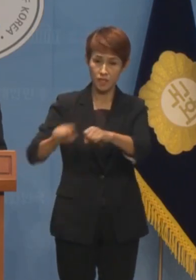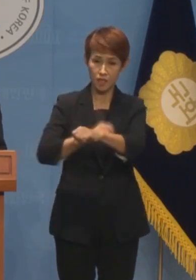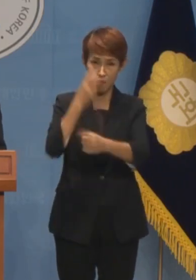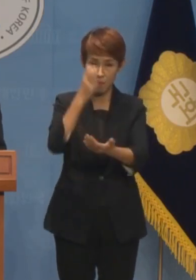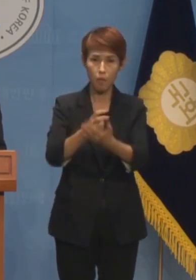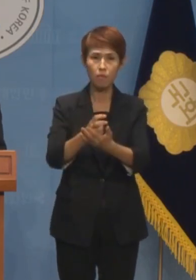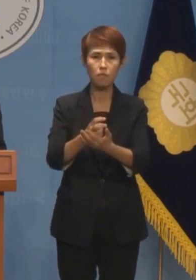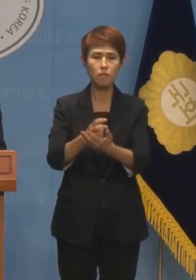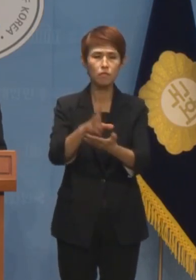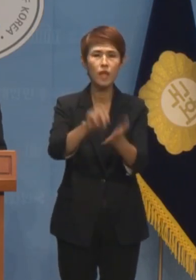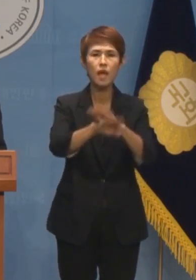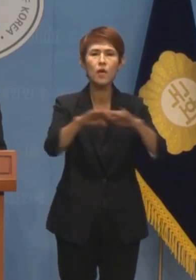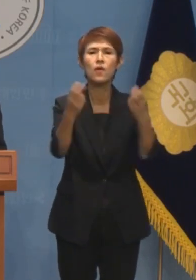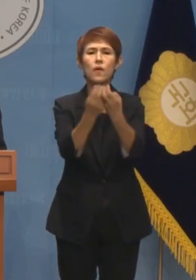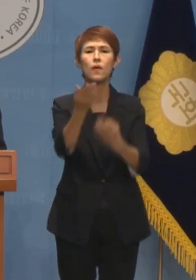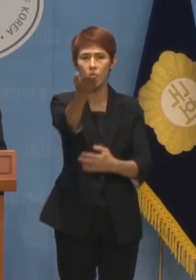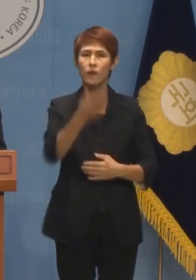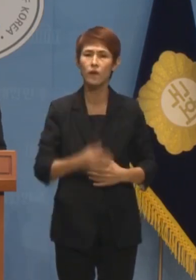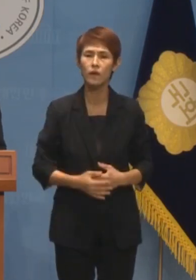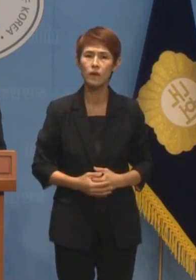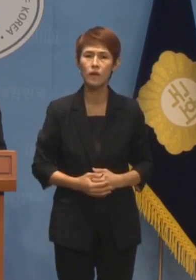겁니까?